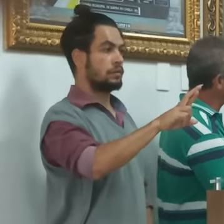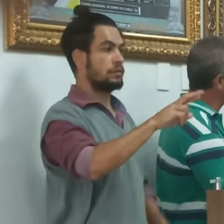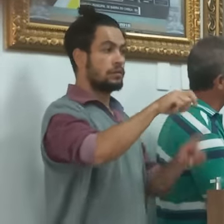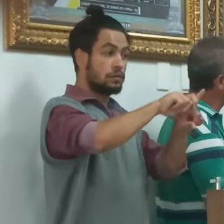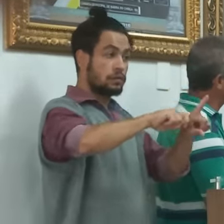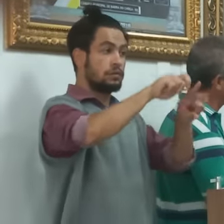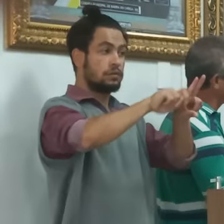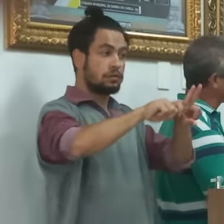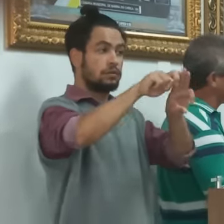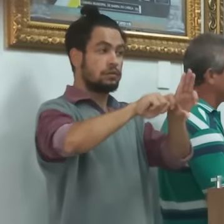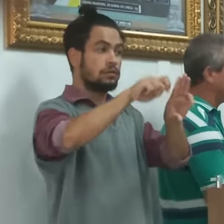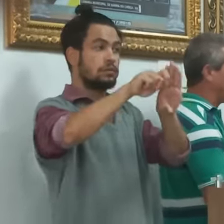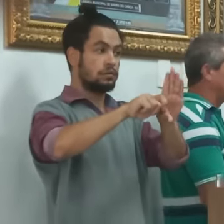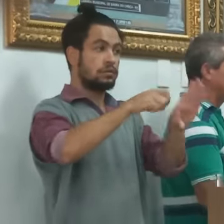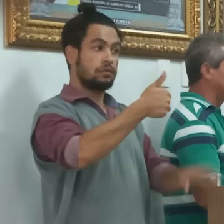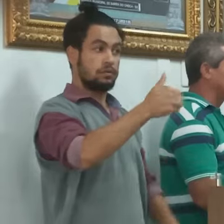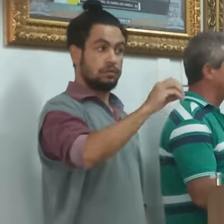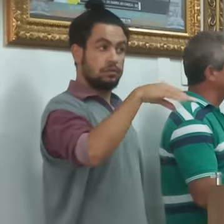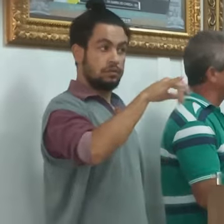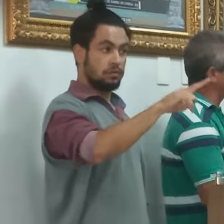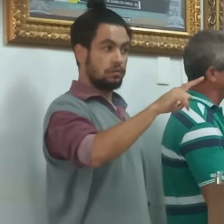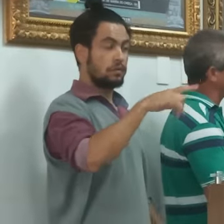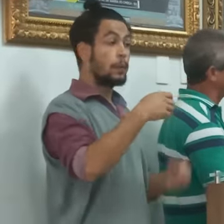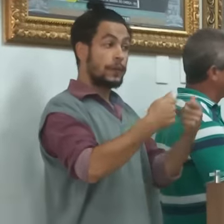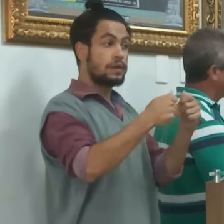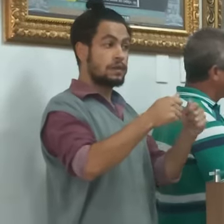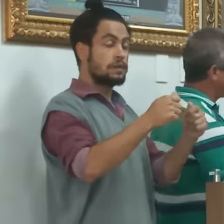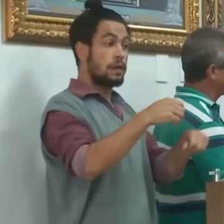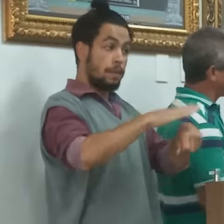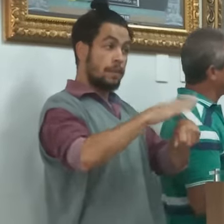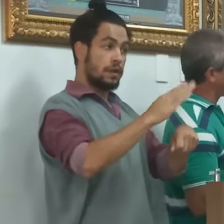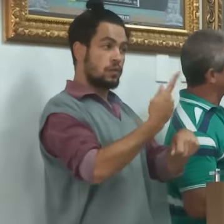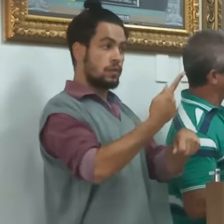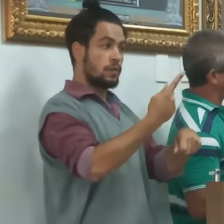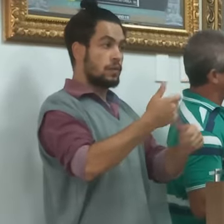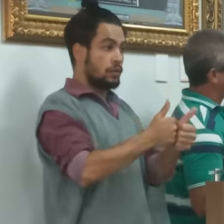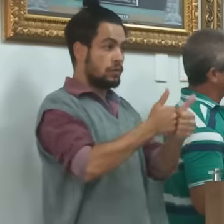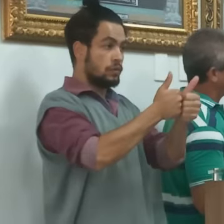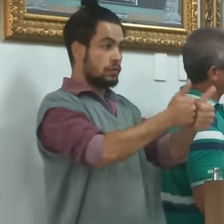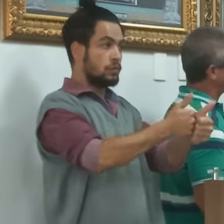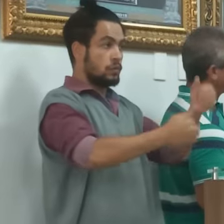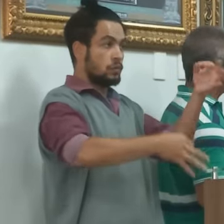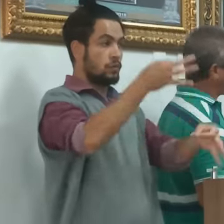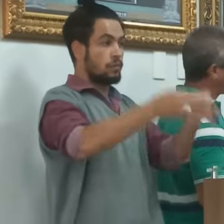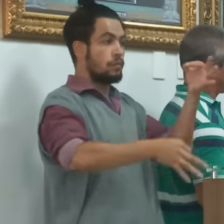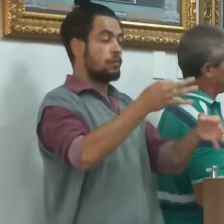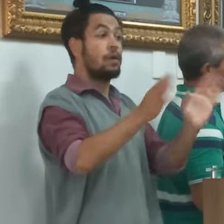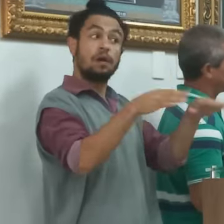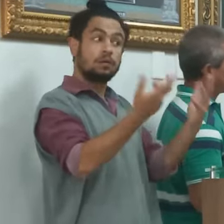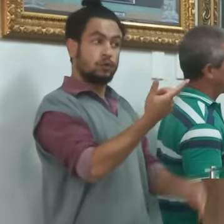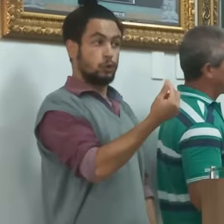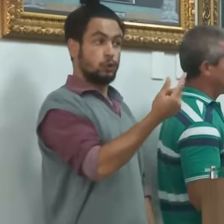outra assessoria jurídica? Eu estou falando, senhor presidente, porque esse dinheiro é nosso, esse dinheiro é do